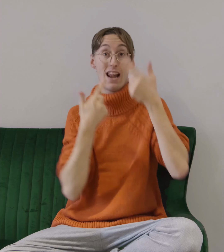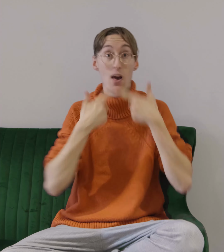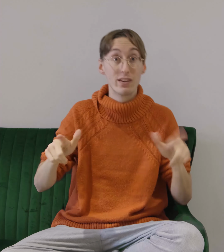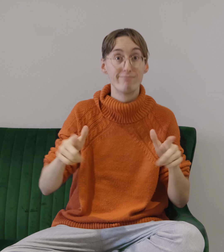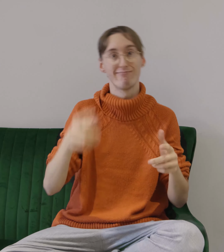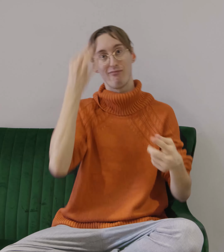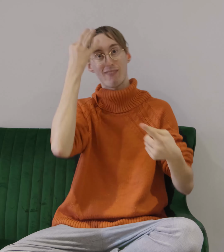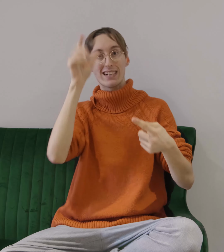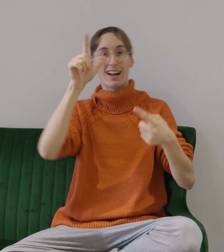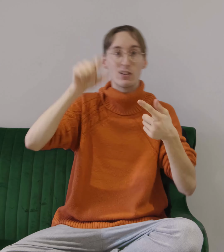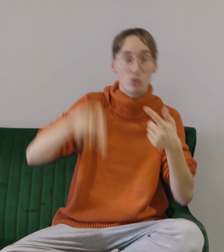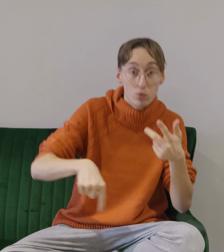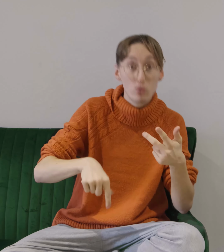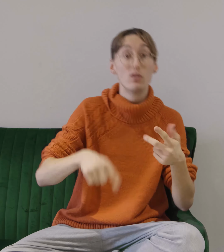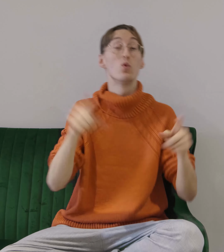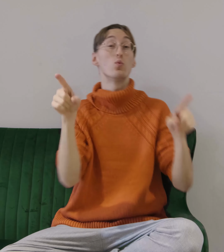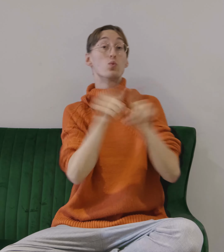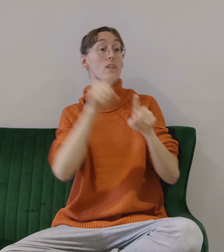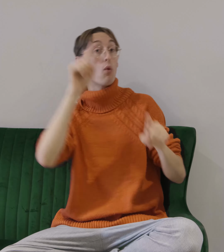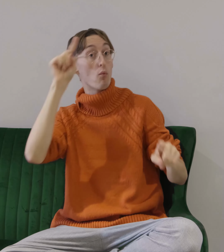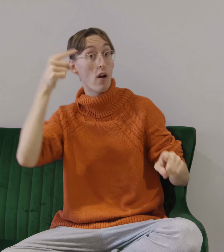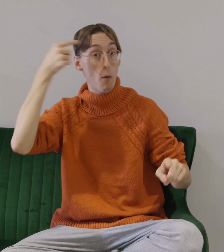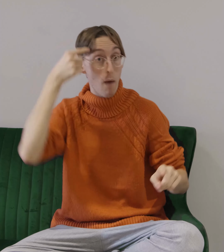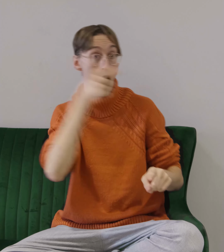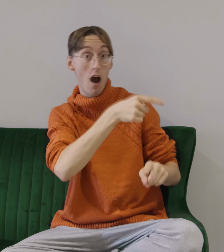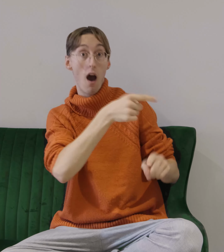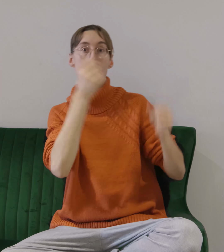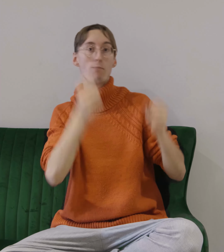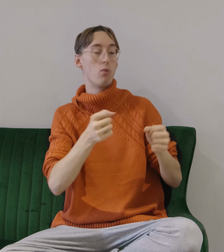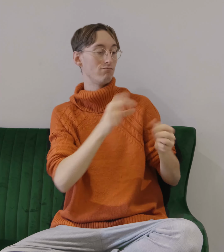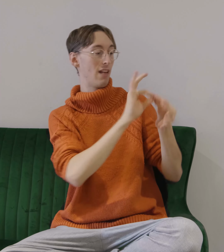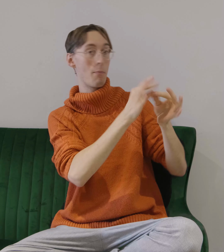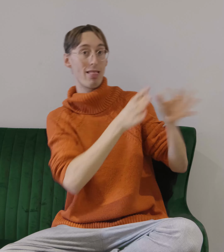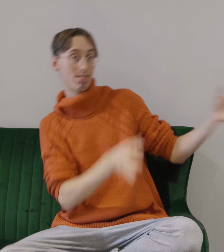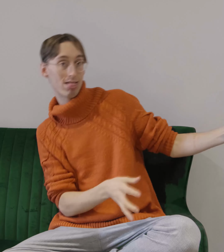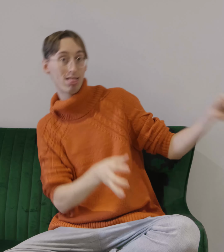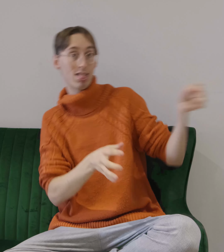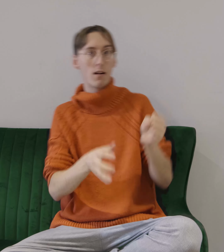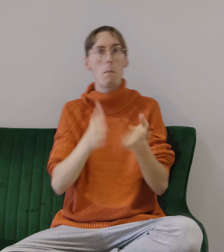et qu'elle incite le gouvernement à engager des interprètes lors d'annonces importantes,